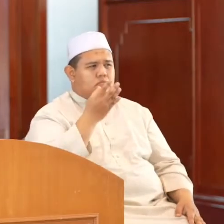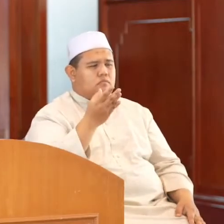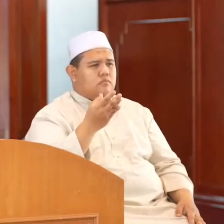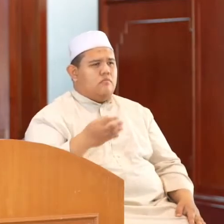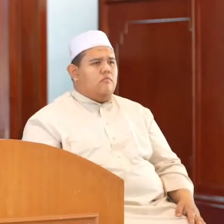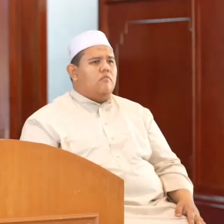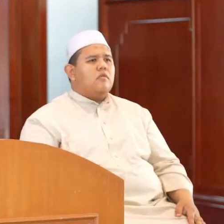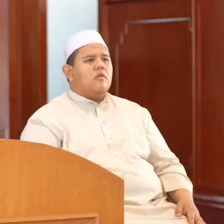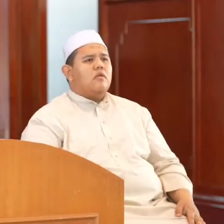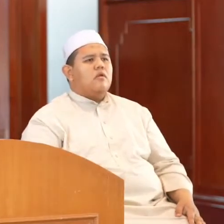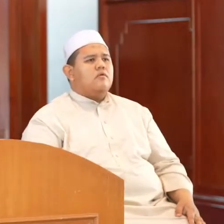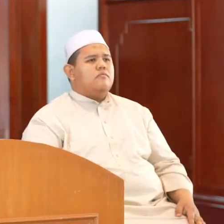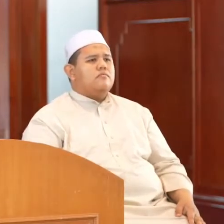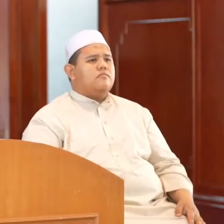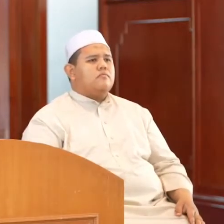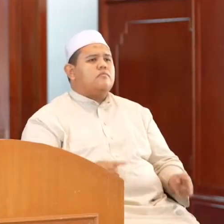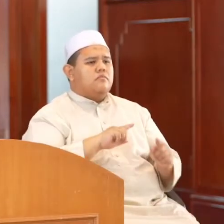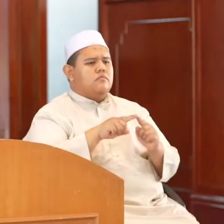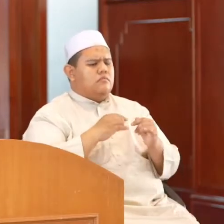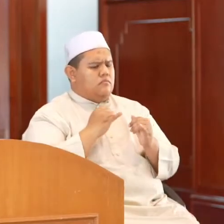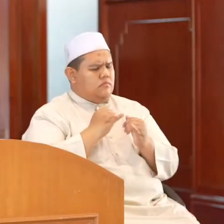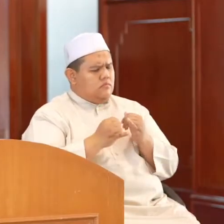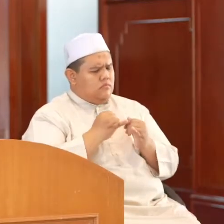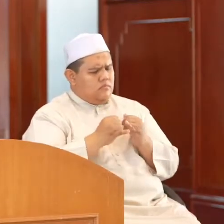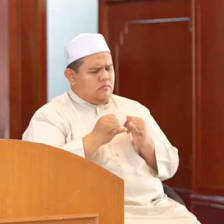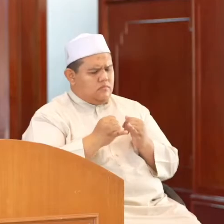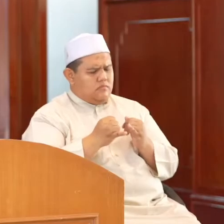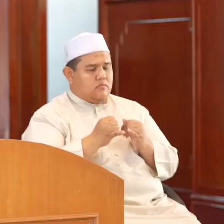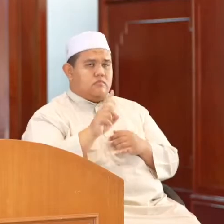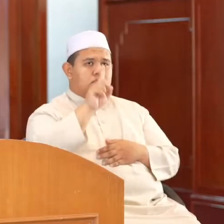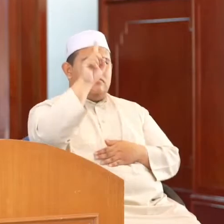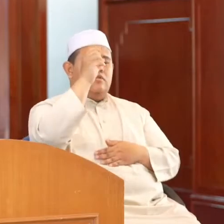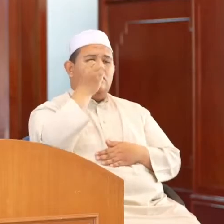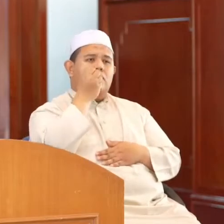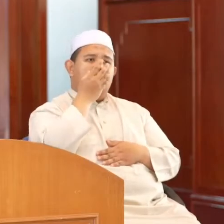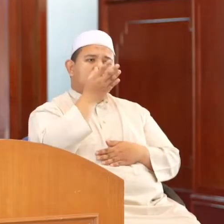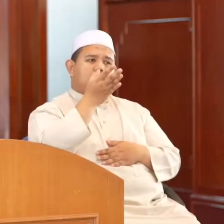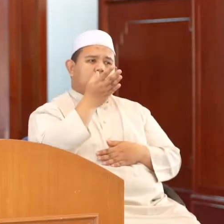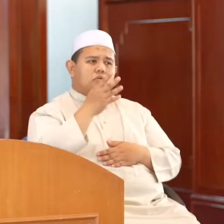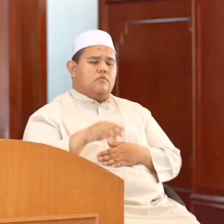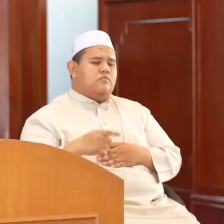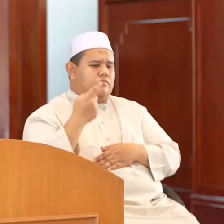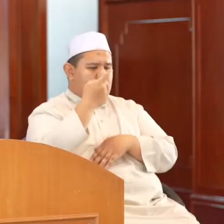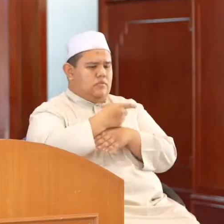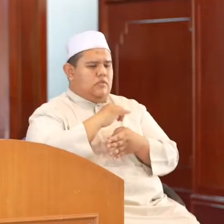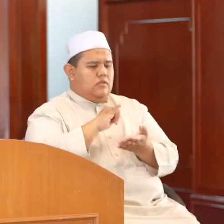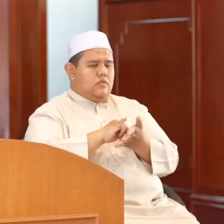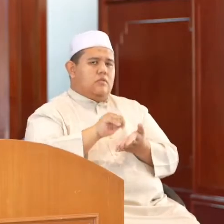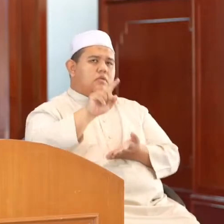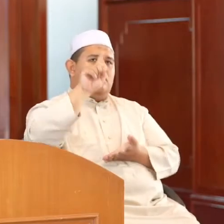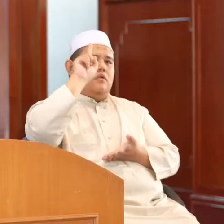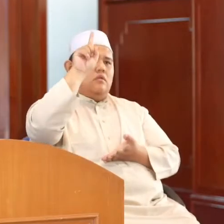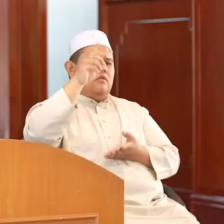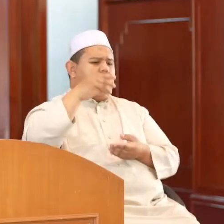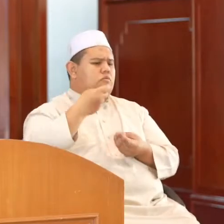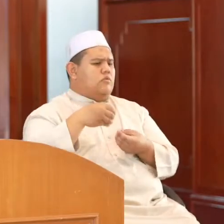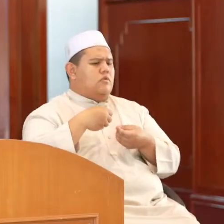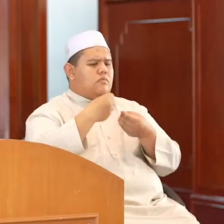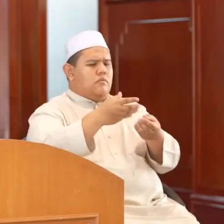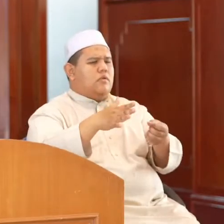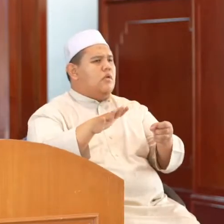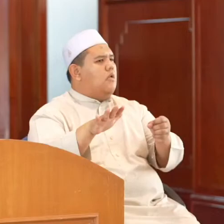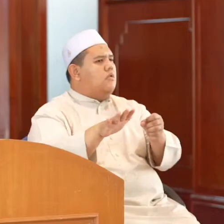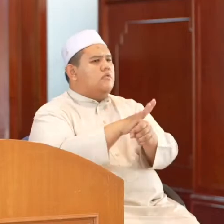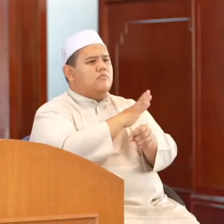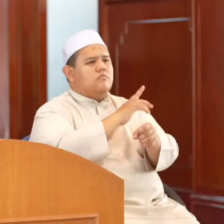ni'mati wa raditu lakumul Islam adina. Pada hari ini aku yakni Allah sempurnakan bagi